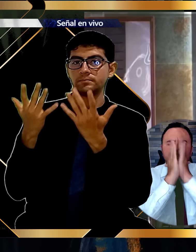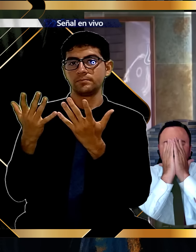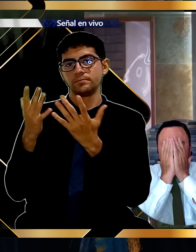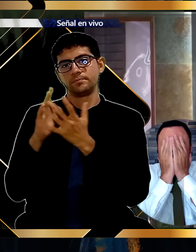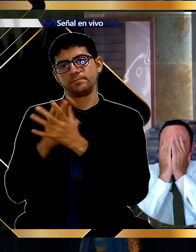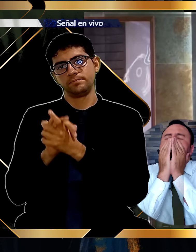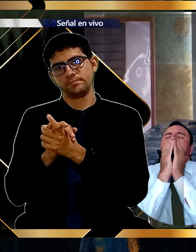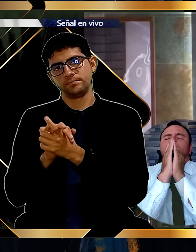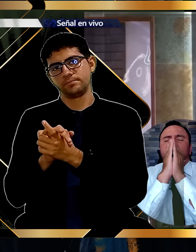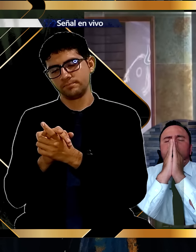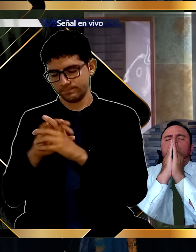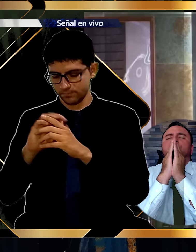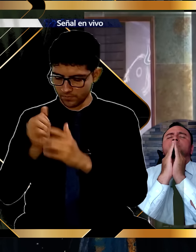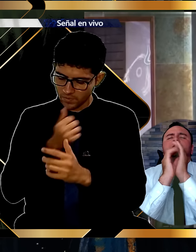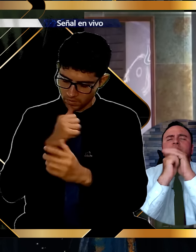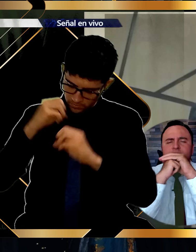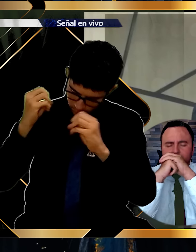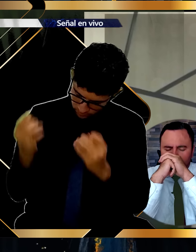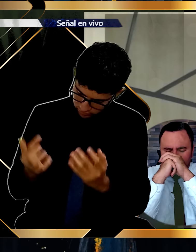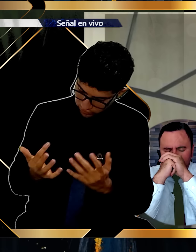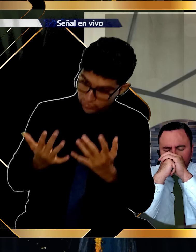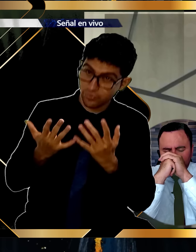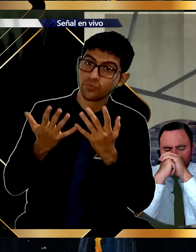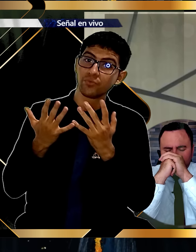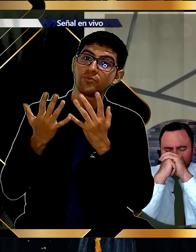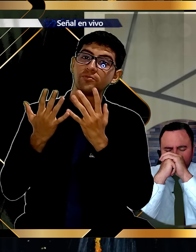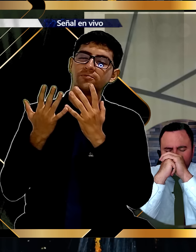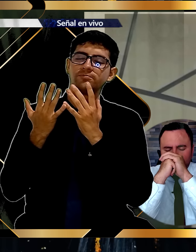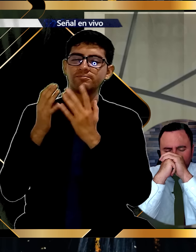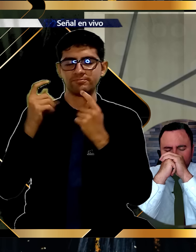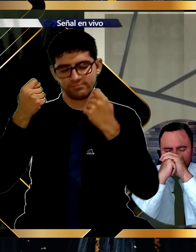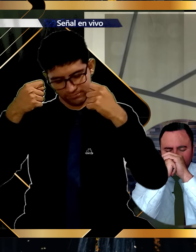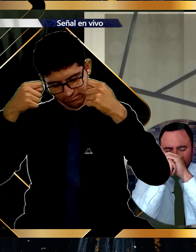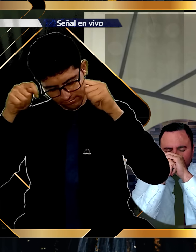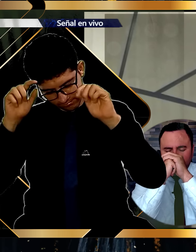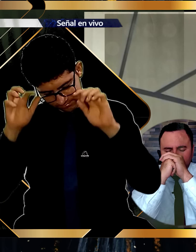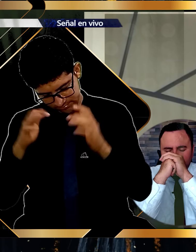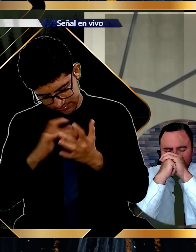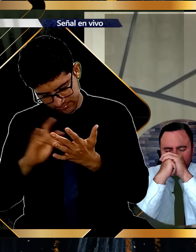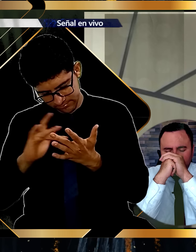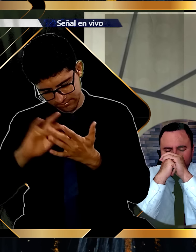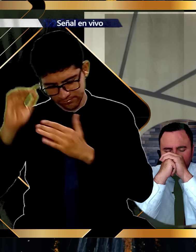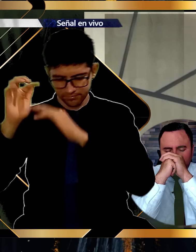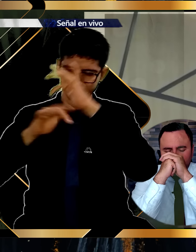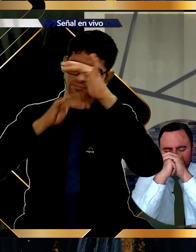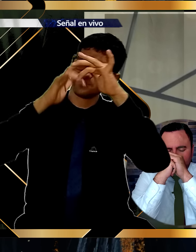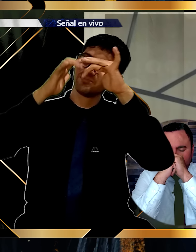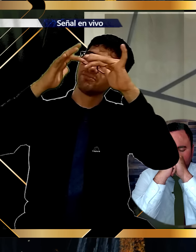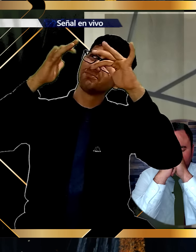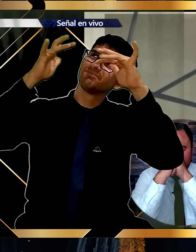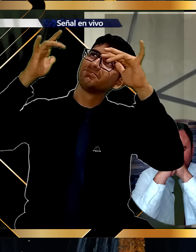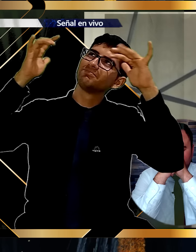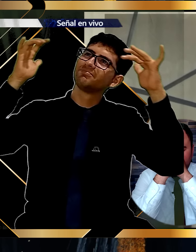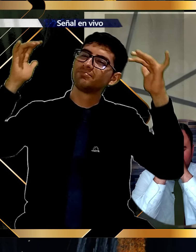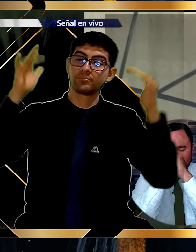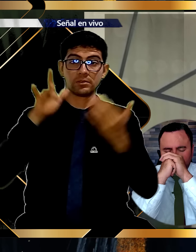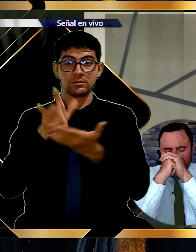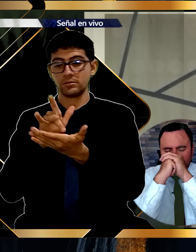de manantial. Aleluya. Limpieza celestial. Esa asistencia a los cultos no es una